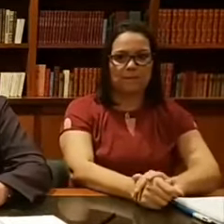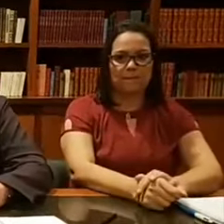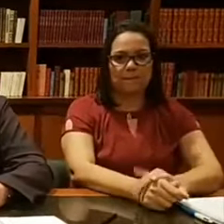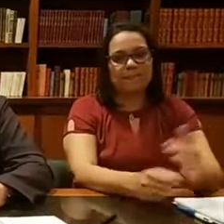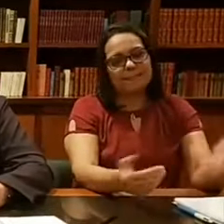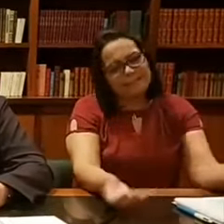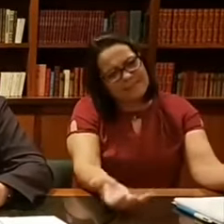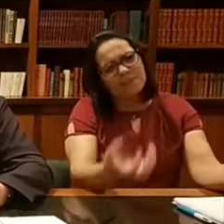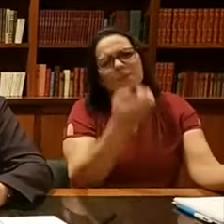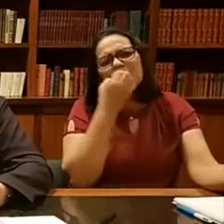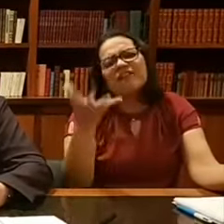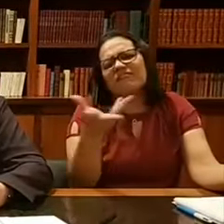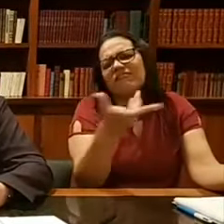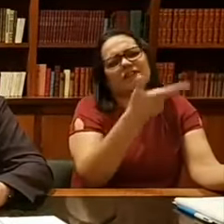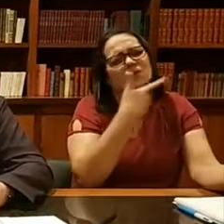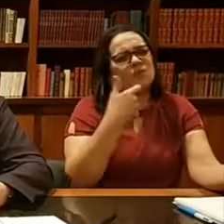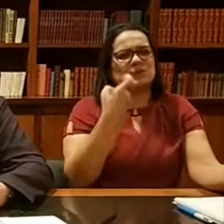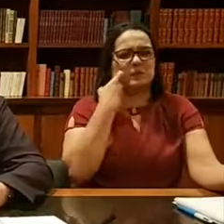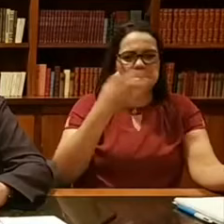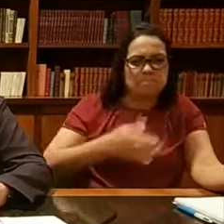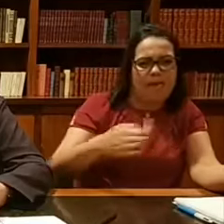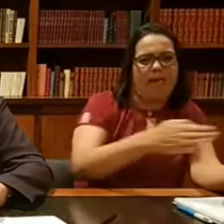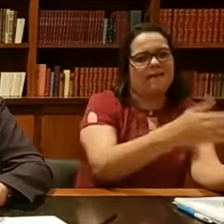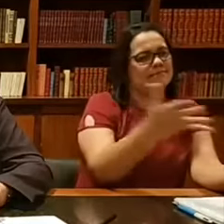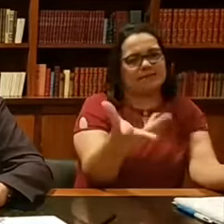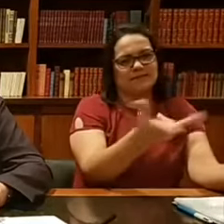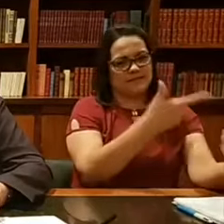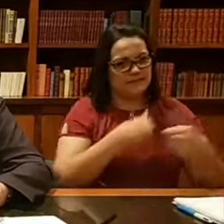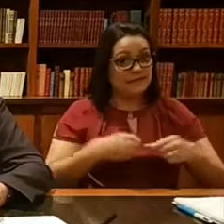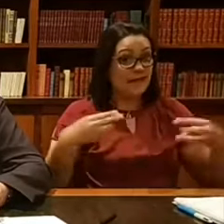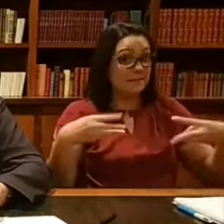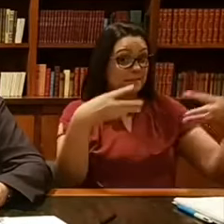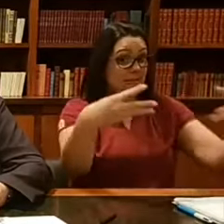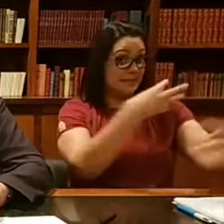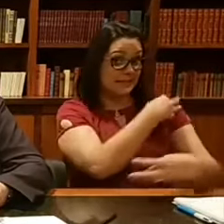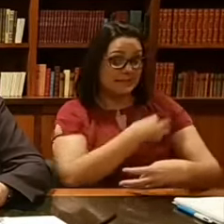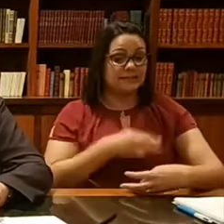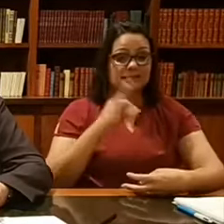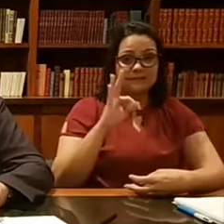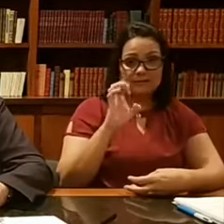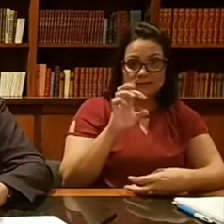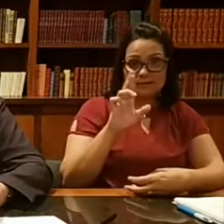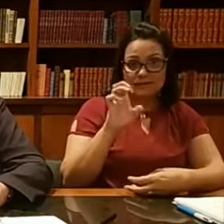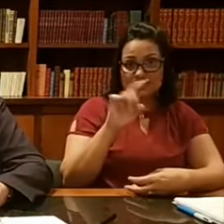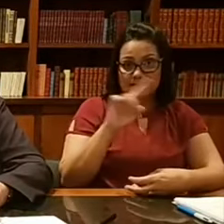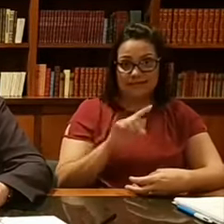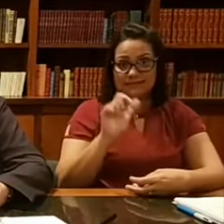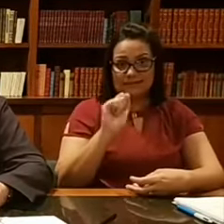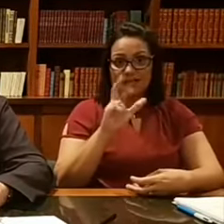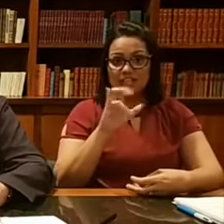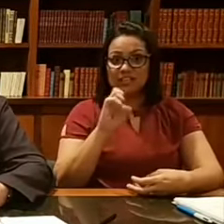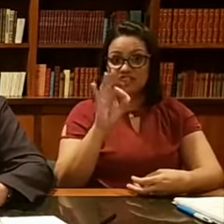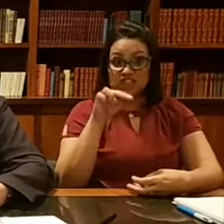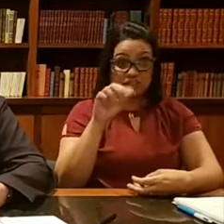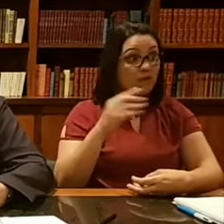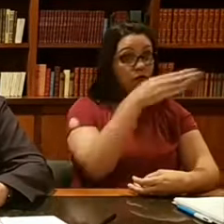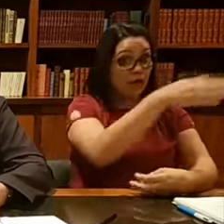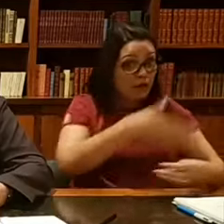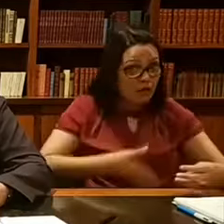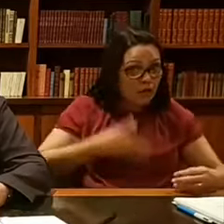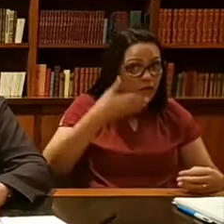Pescaria é um esporte maravilhoso aí. A nossa ministra Tereza Cristina esteve agora na região do Oriente Médio e abriu o